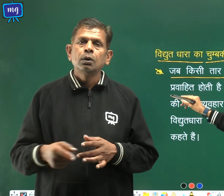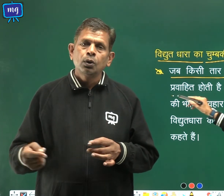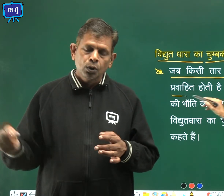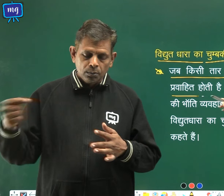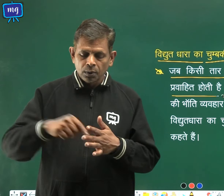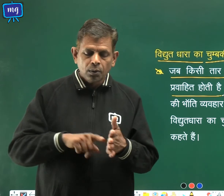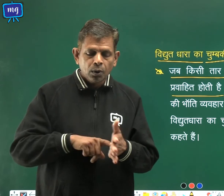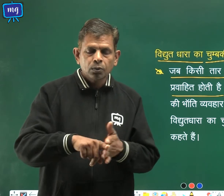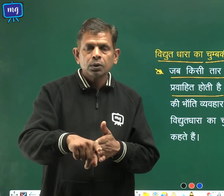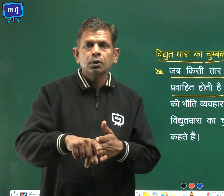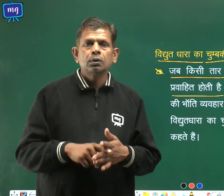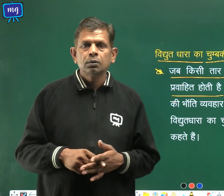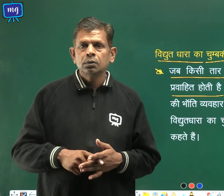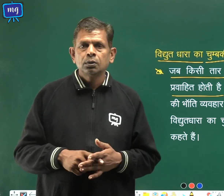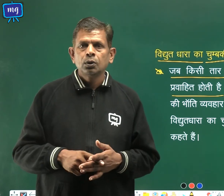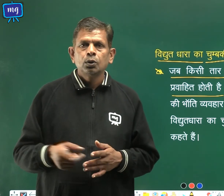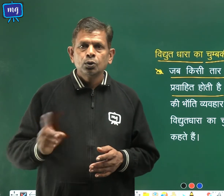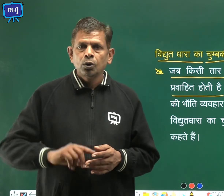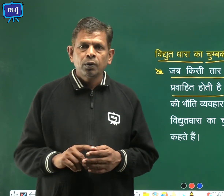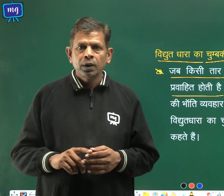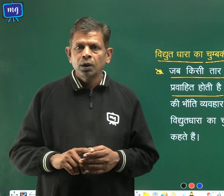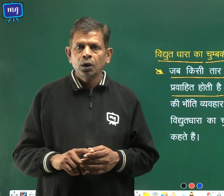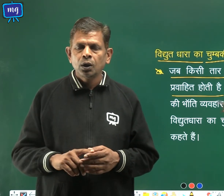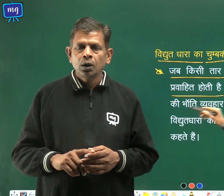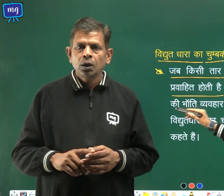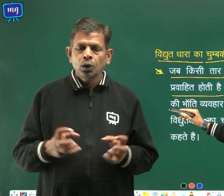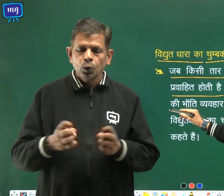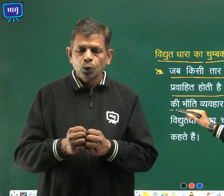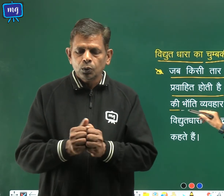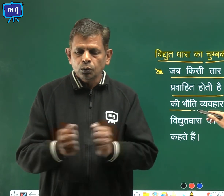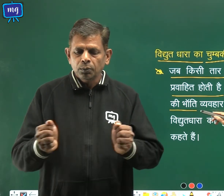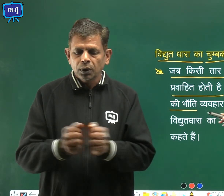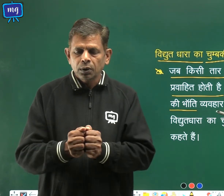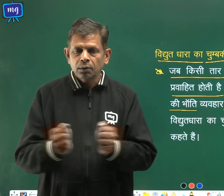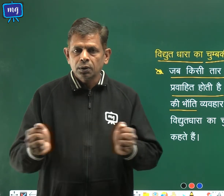प्रवाहित होती है तो वह चुंबक की भांति